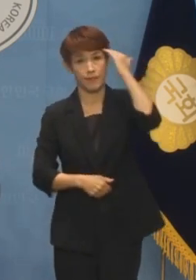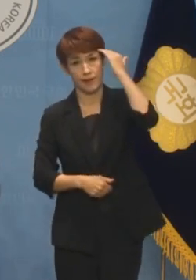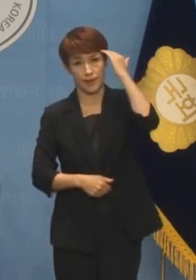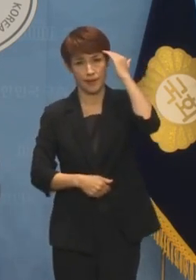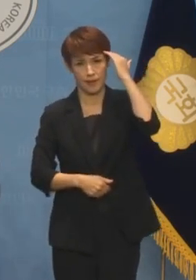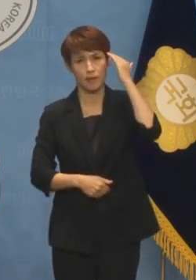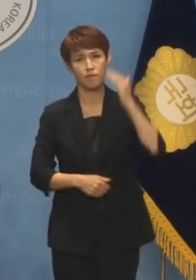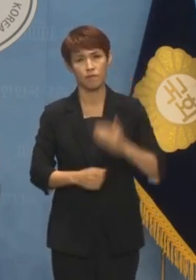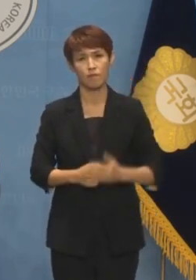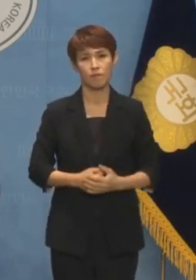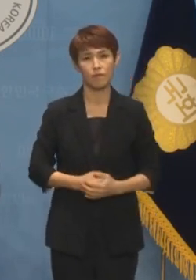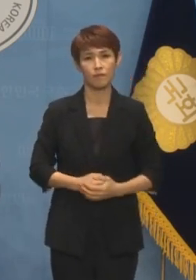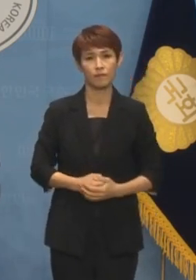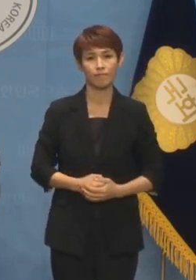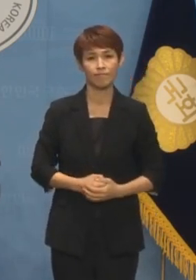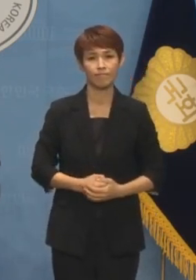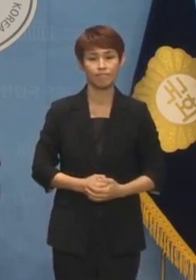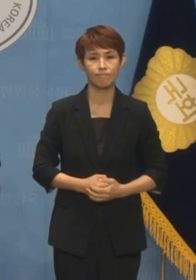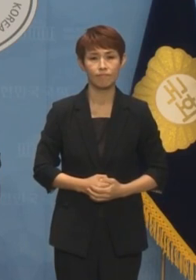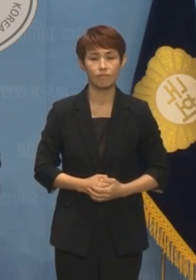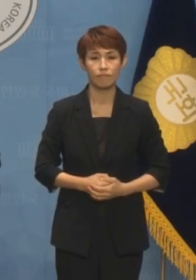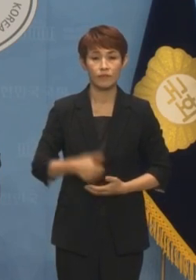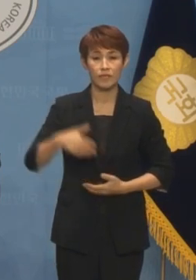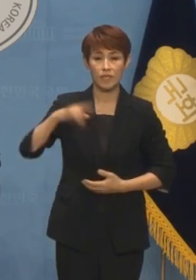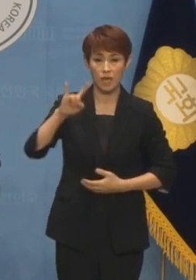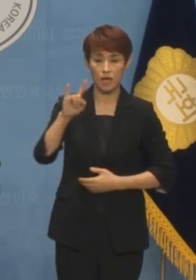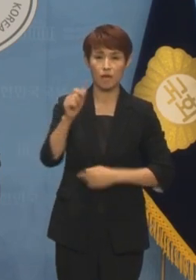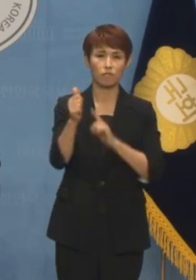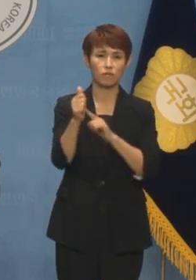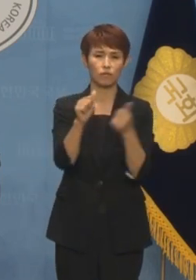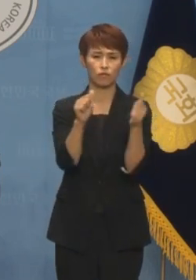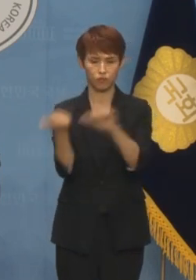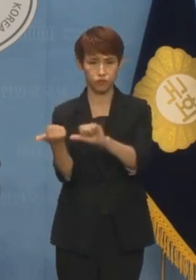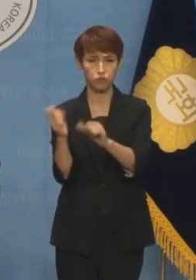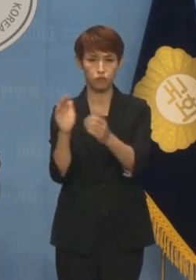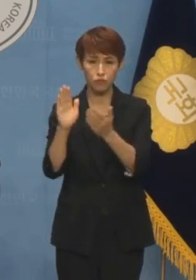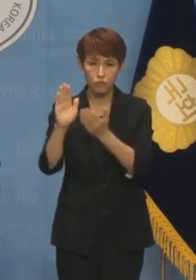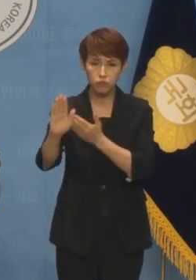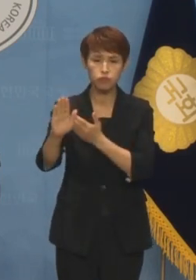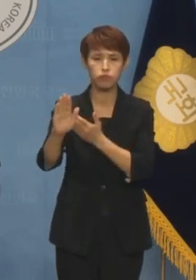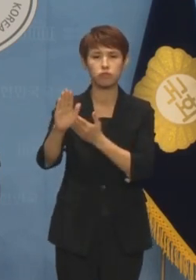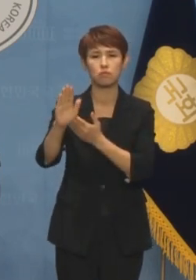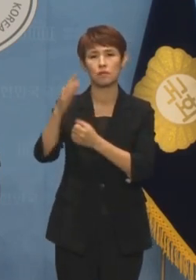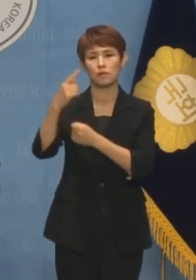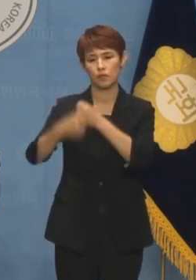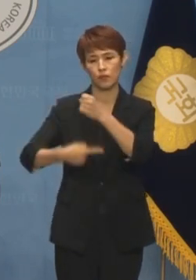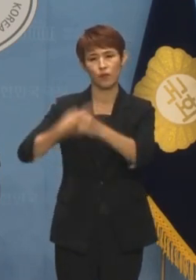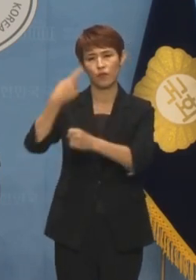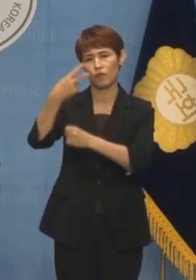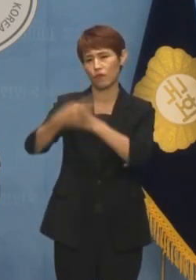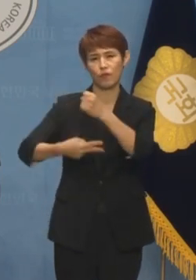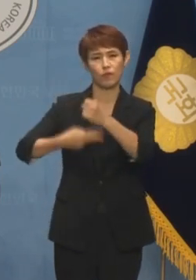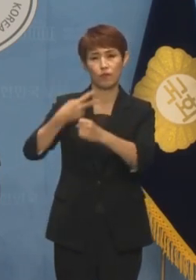수 있습니다. 최상병이 세상을 떠나고 벌써 2계절이